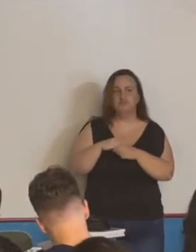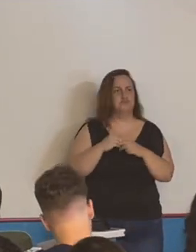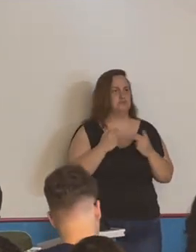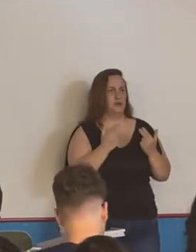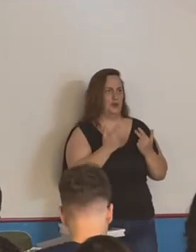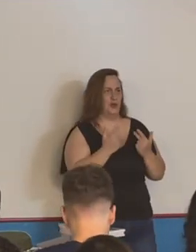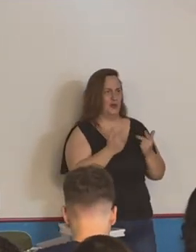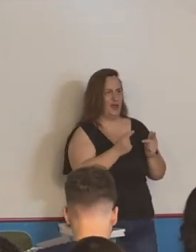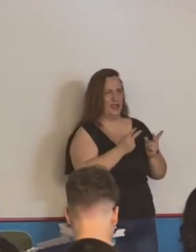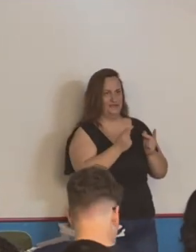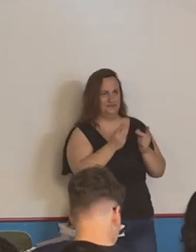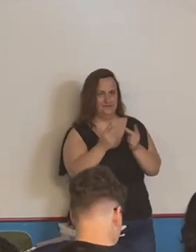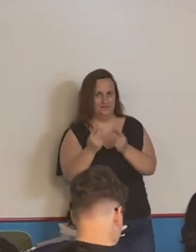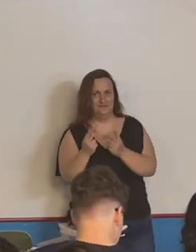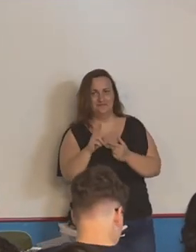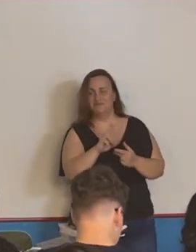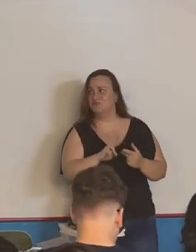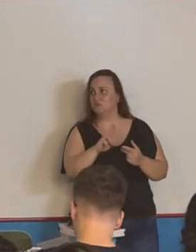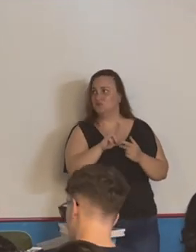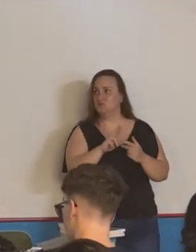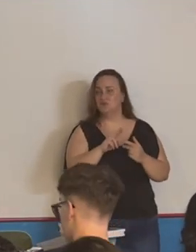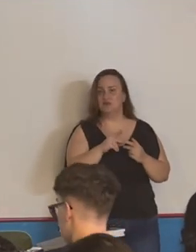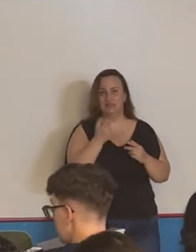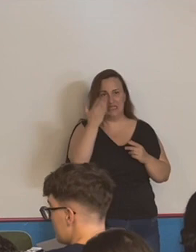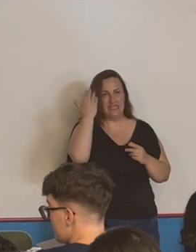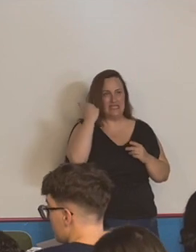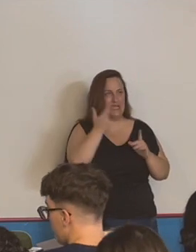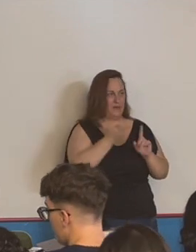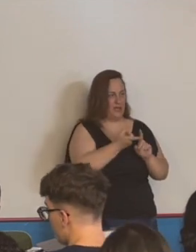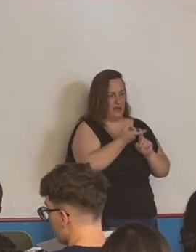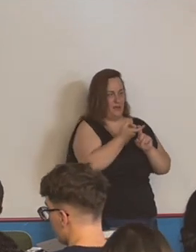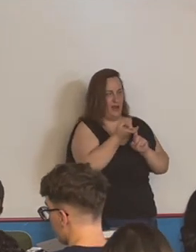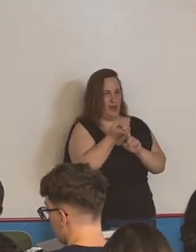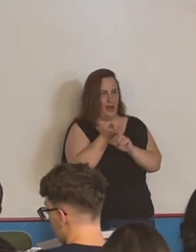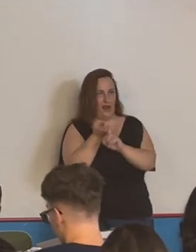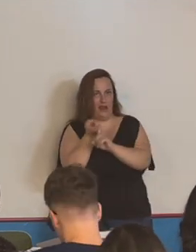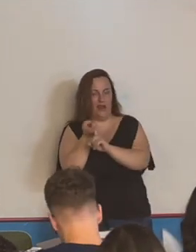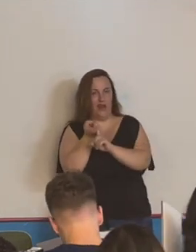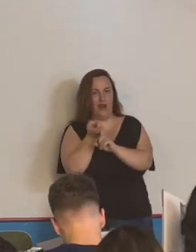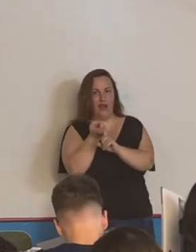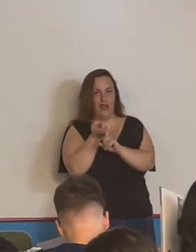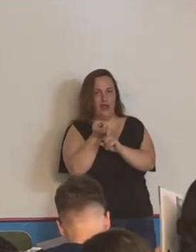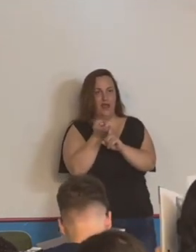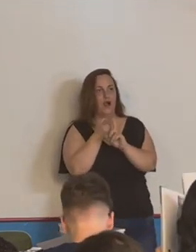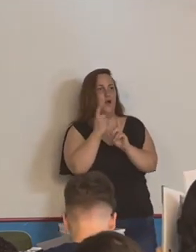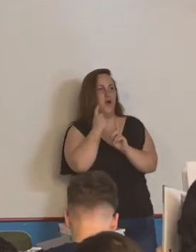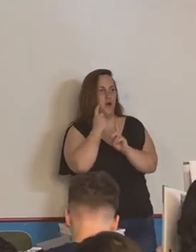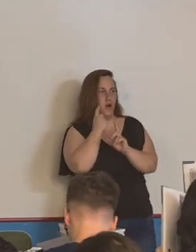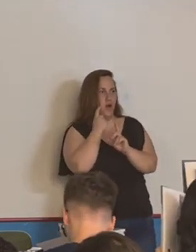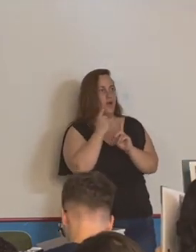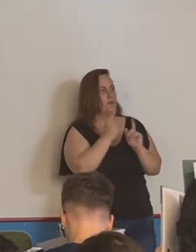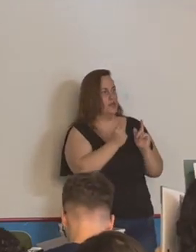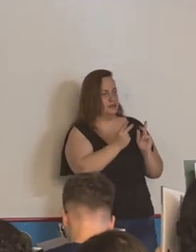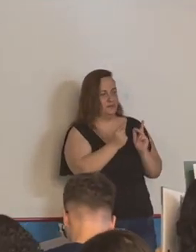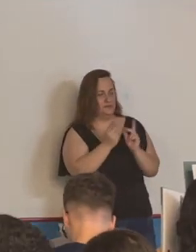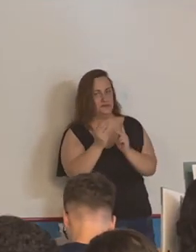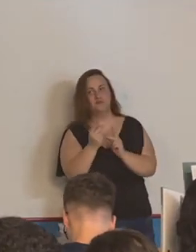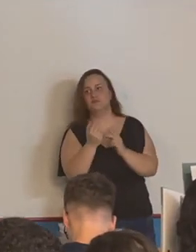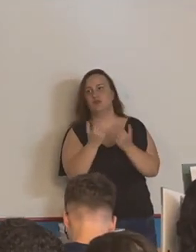para aqueles ganchos de bala, né, que vem também para vender os objetos dele,